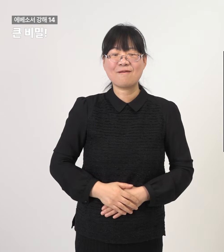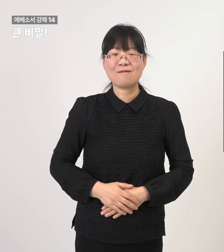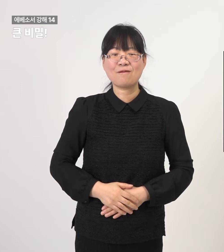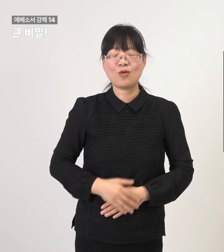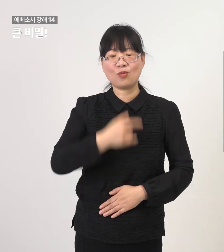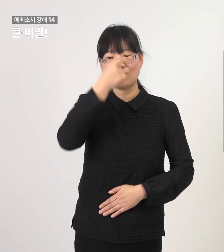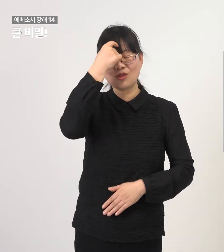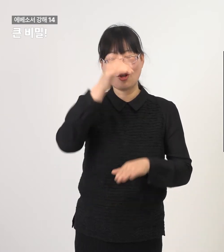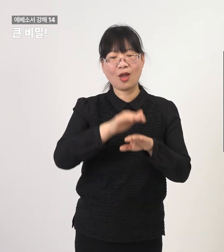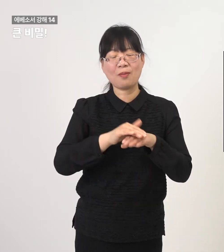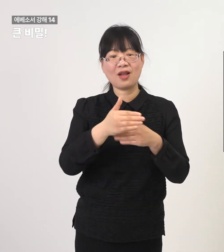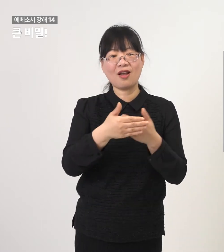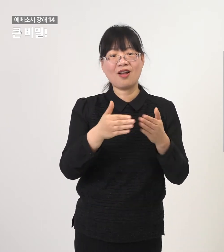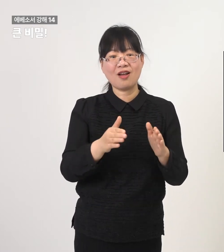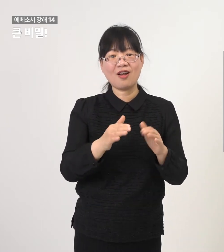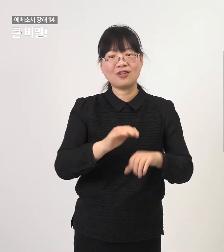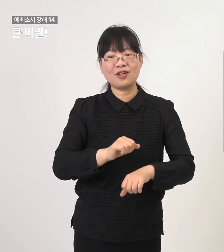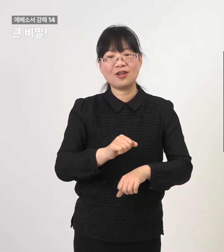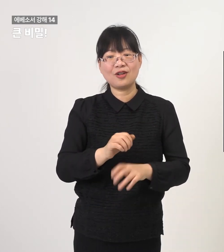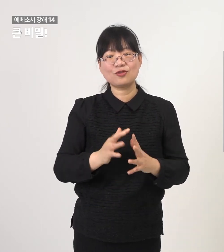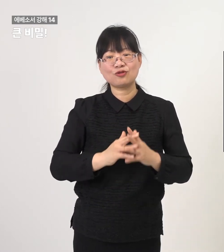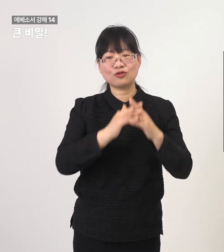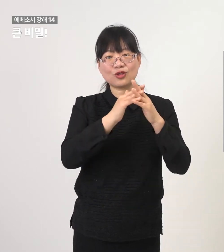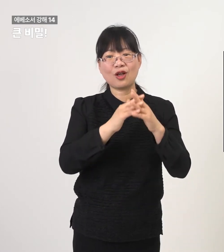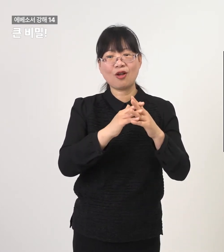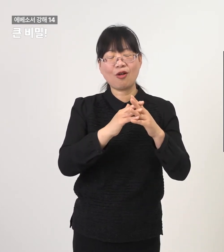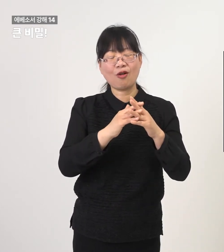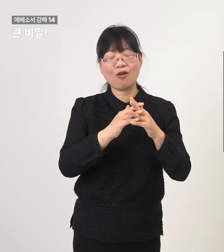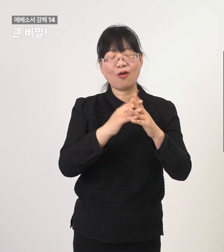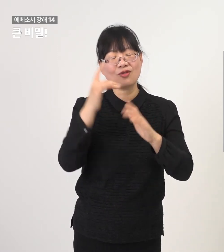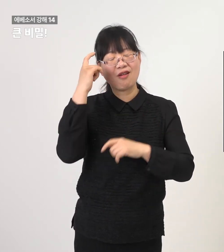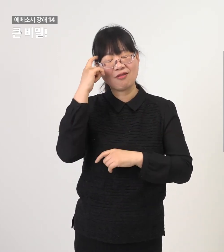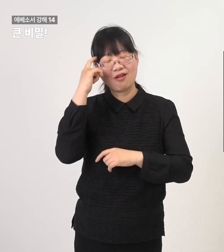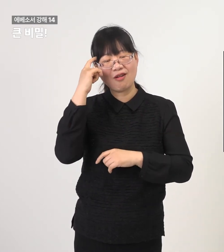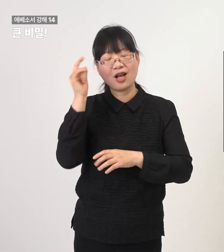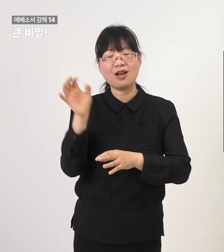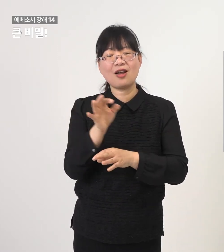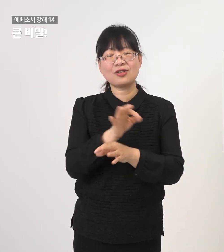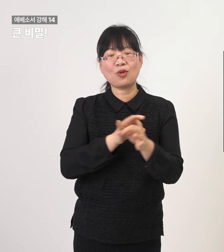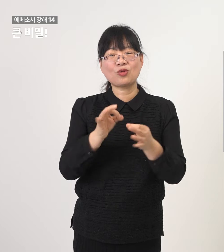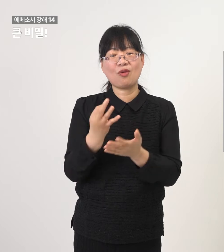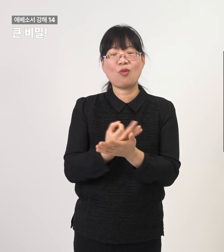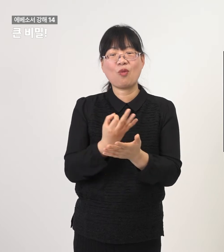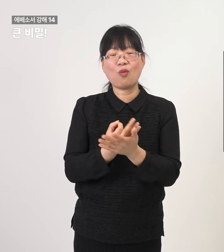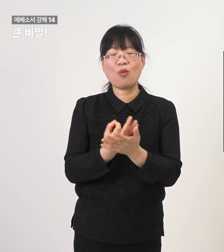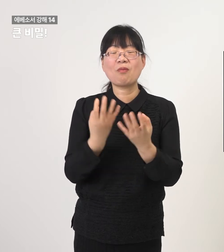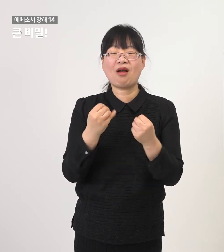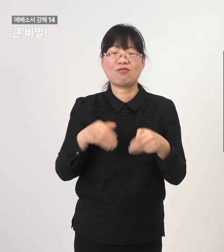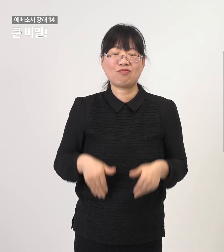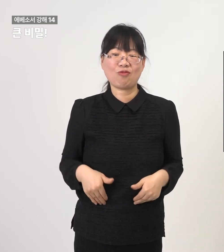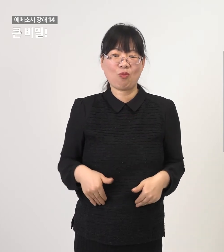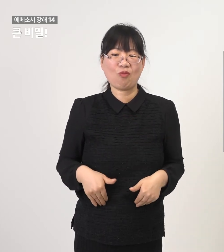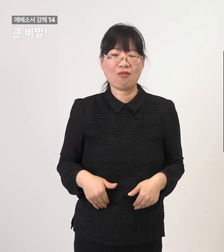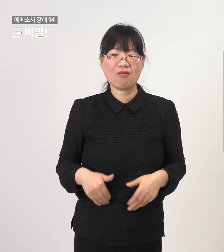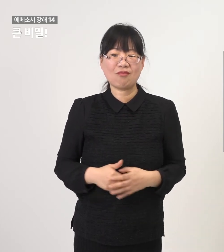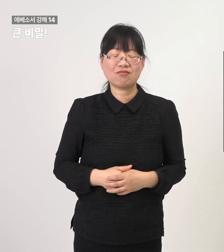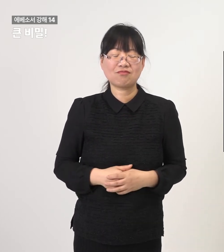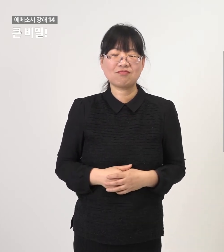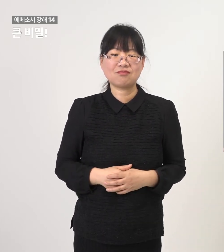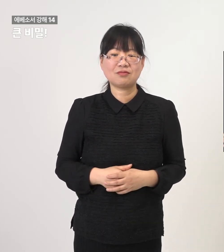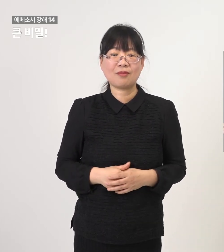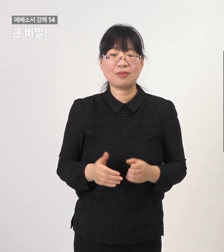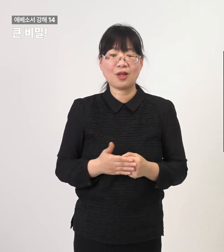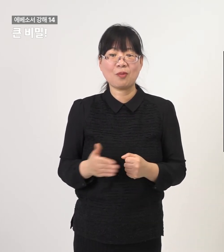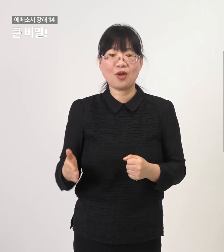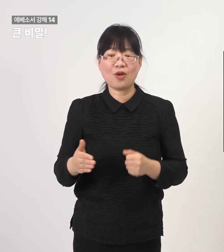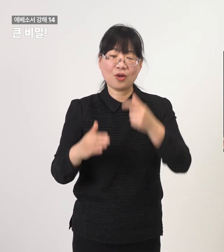그 예배당을 증축하자니 또 건축하자니 경제도 어려운데 돈이 많이 들고,